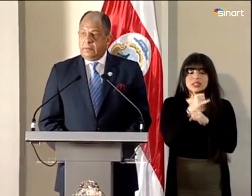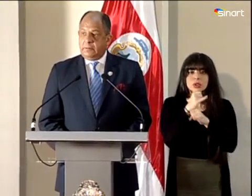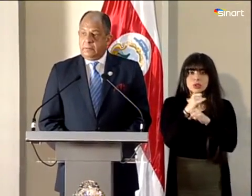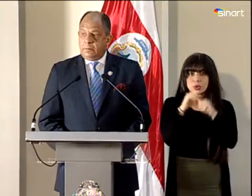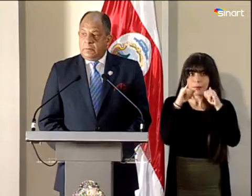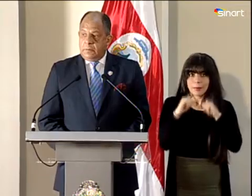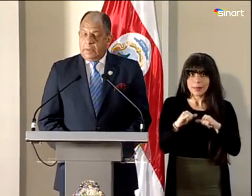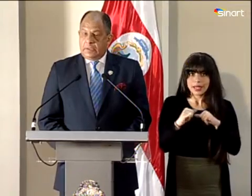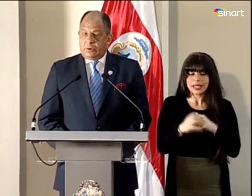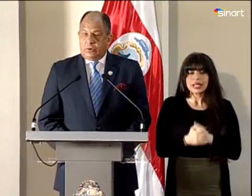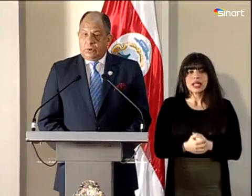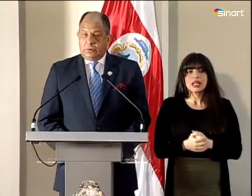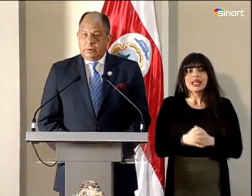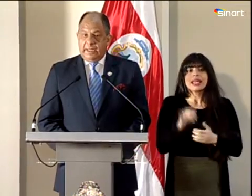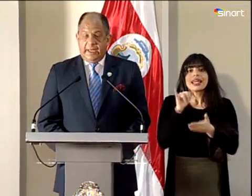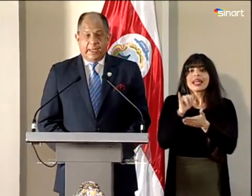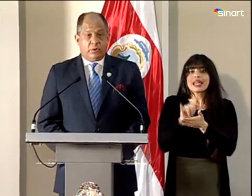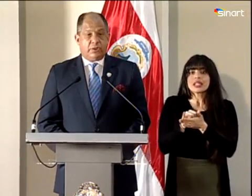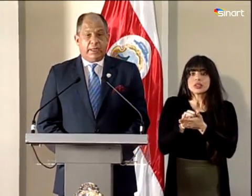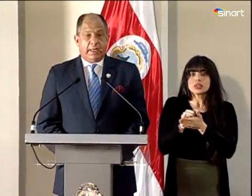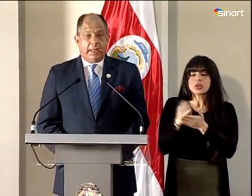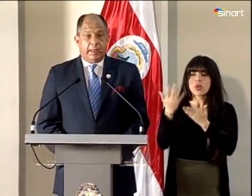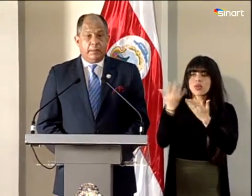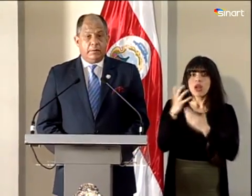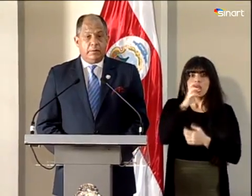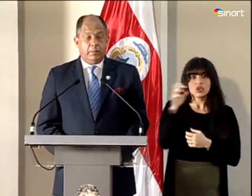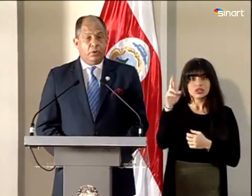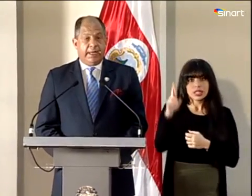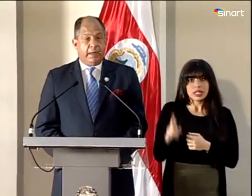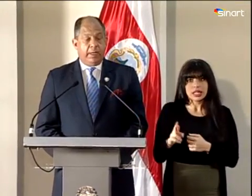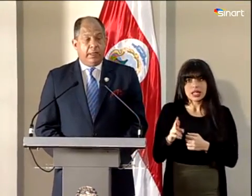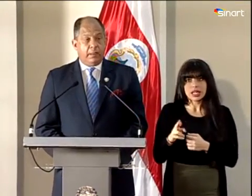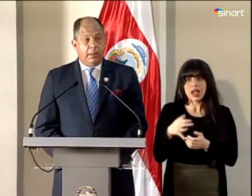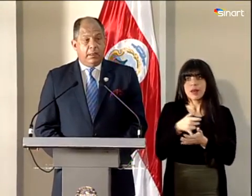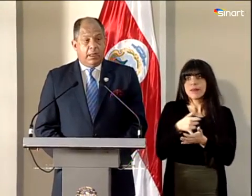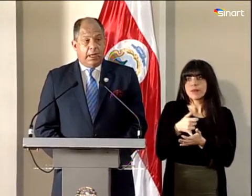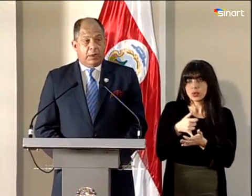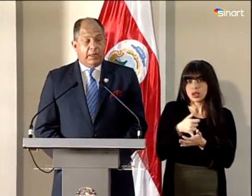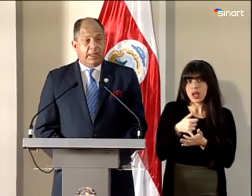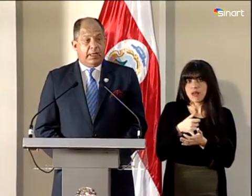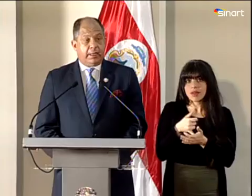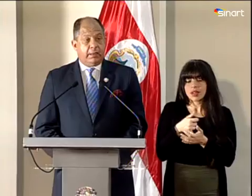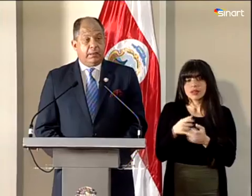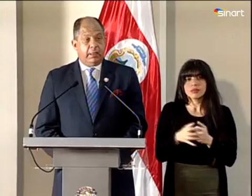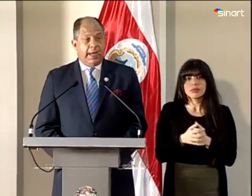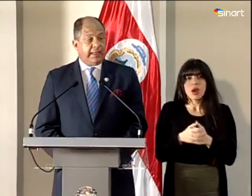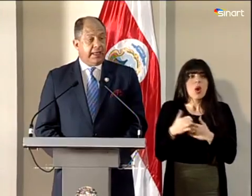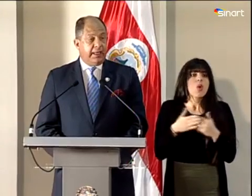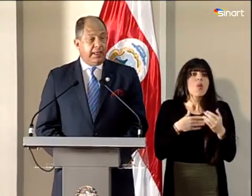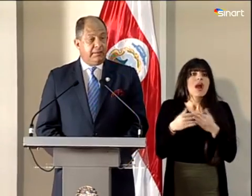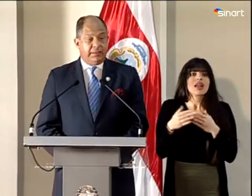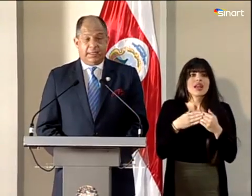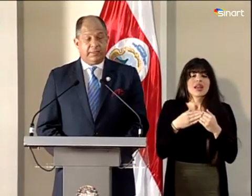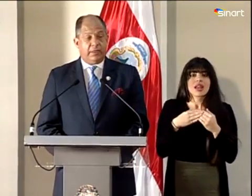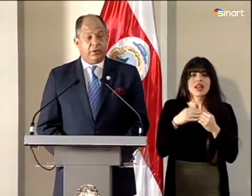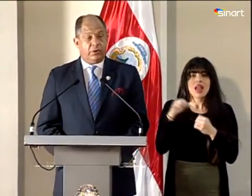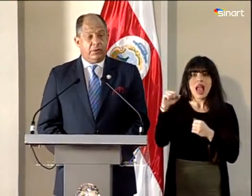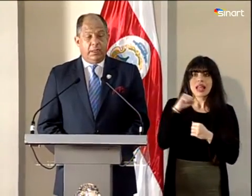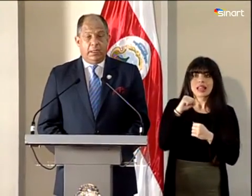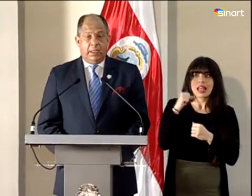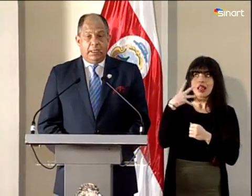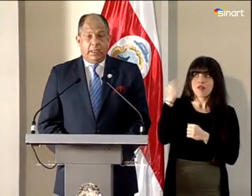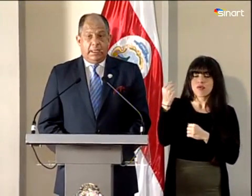permanente. Eso deja a Costa Rica vulnerable a cualquier ataque desde el